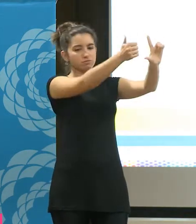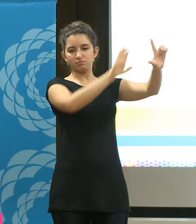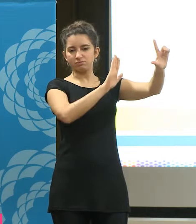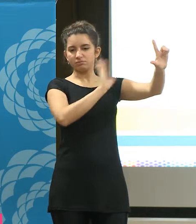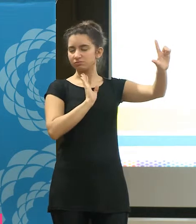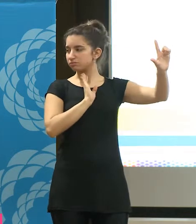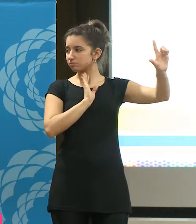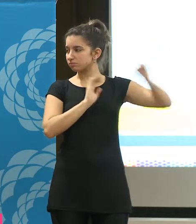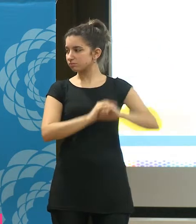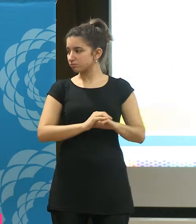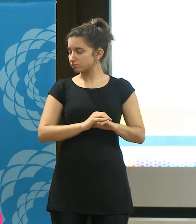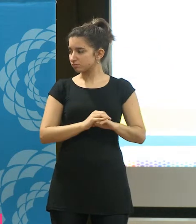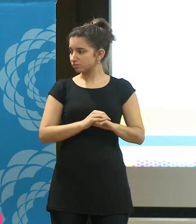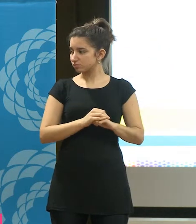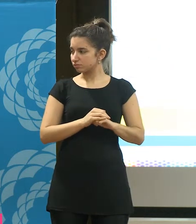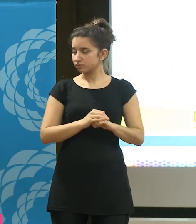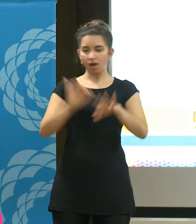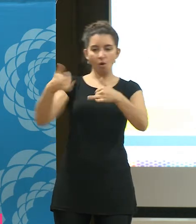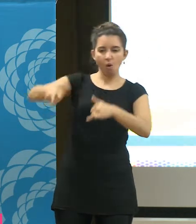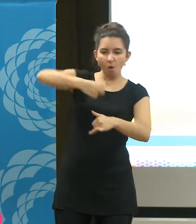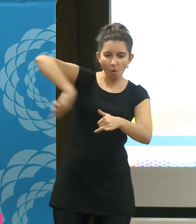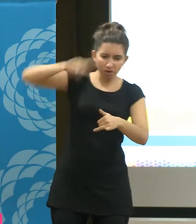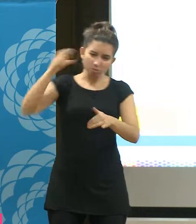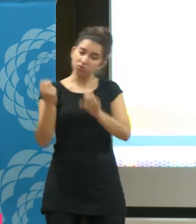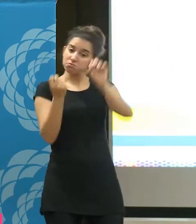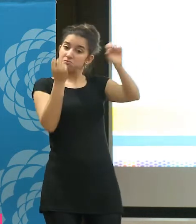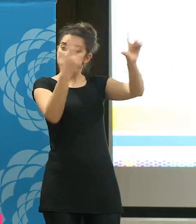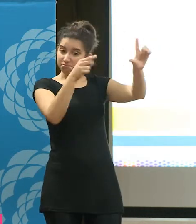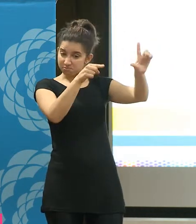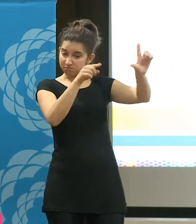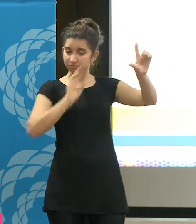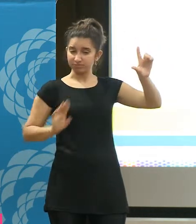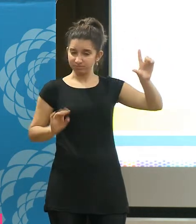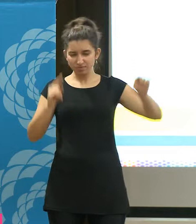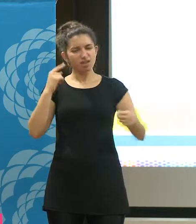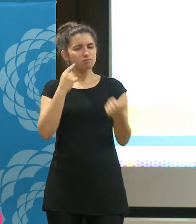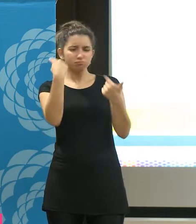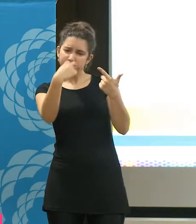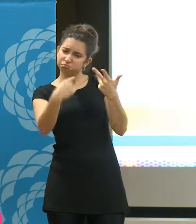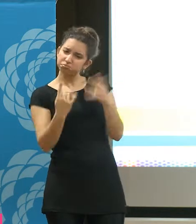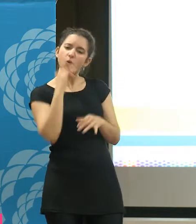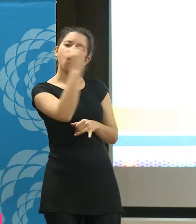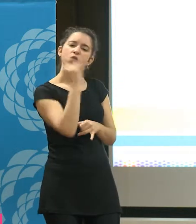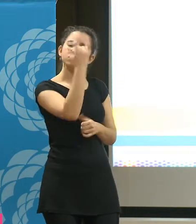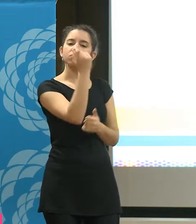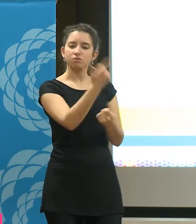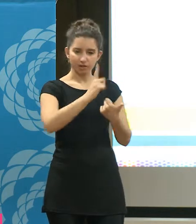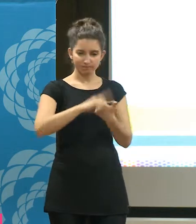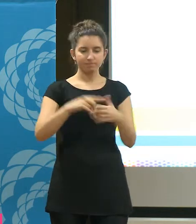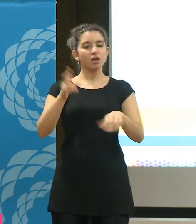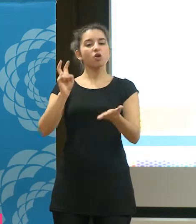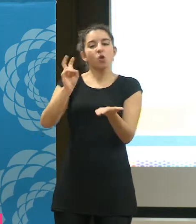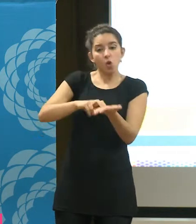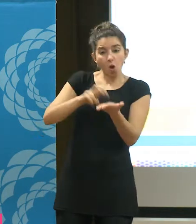expresarse. ¿Qué sugieren los estudiantes consultados a los canales cordobeses? Varias cosas. Les sugieren producir programas de noticias